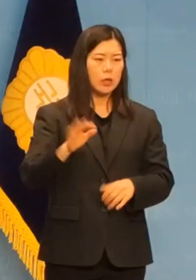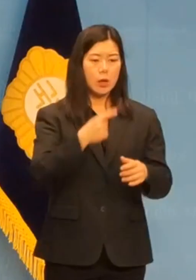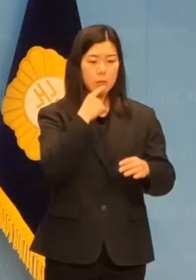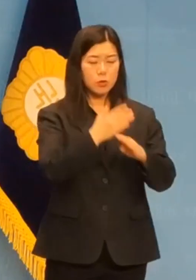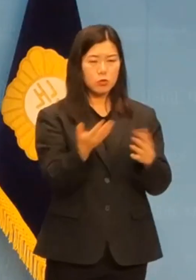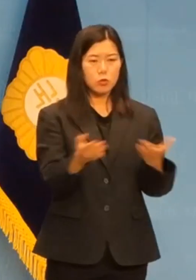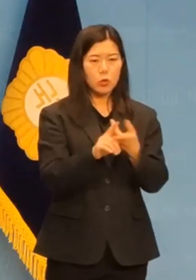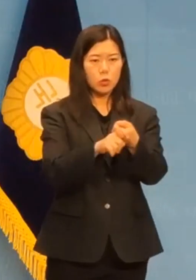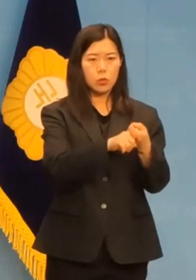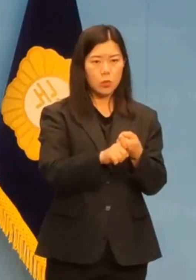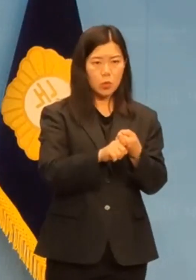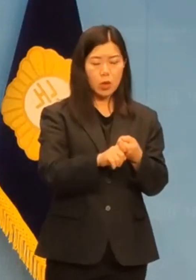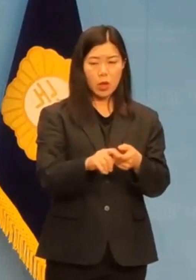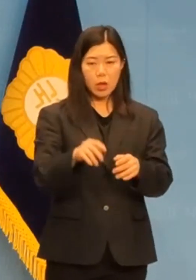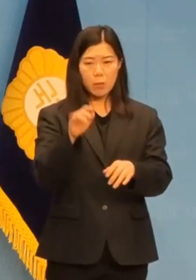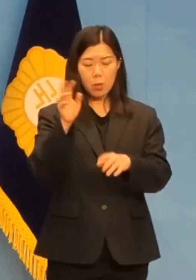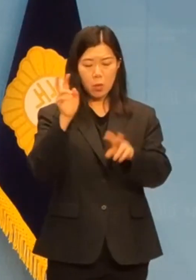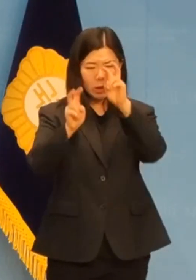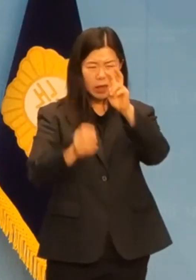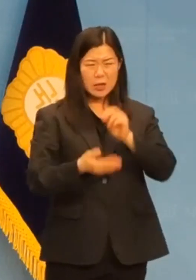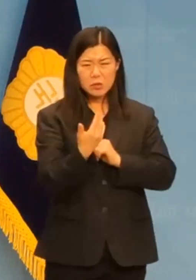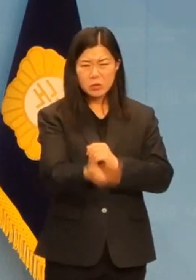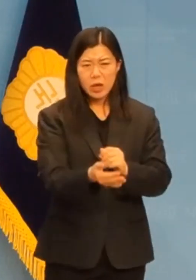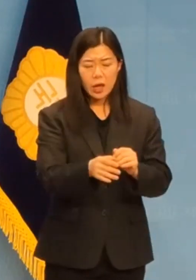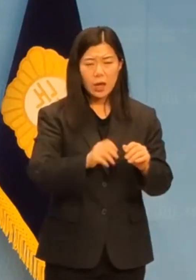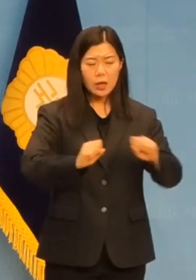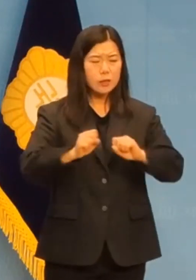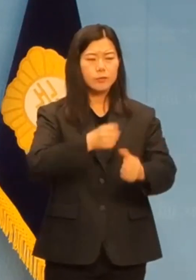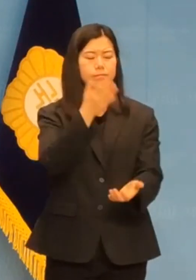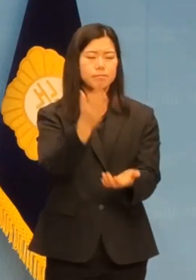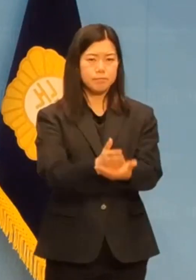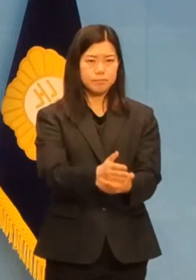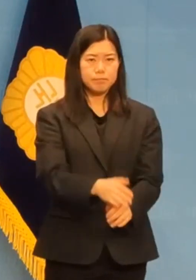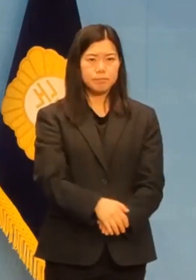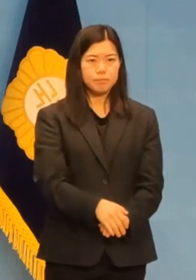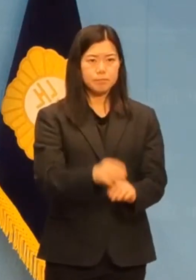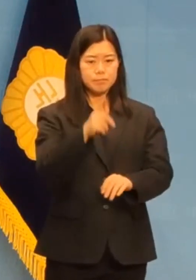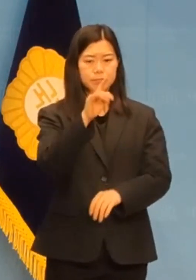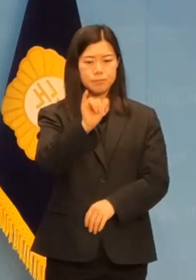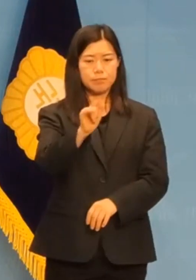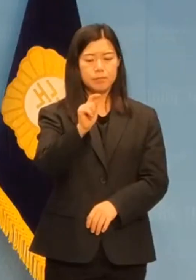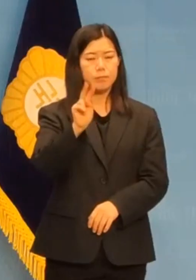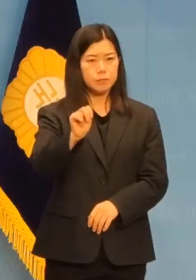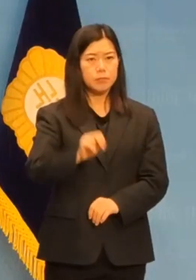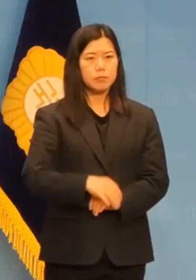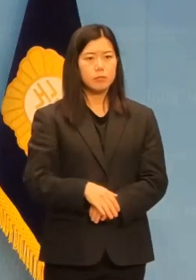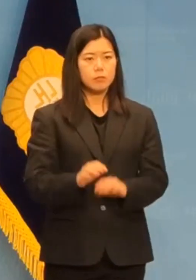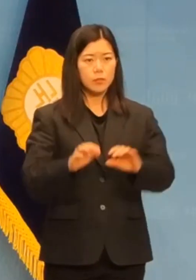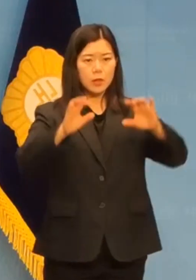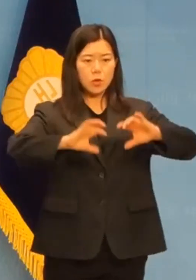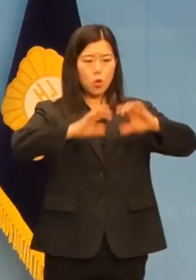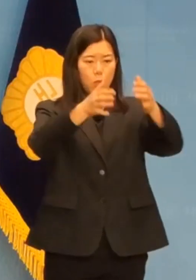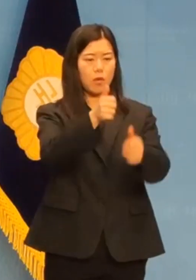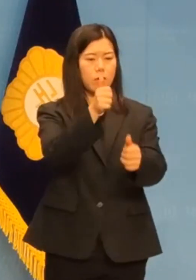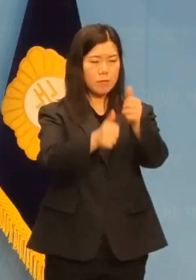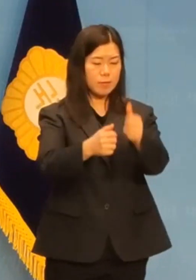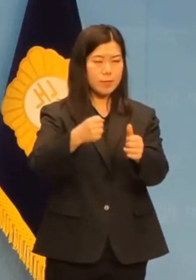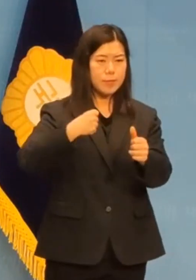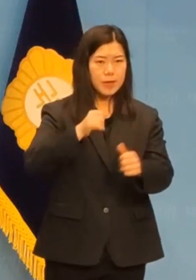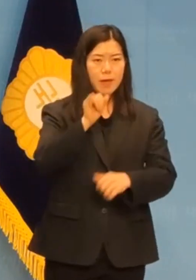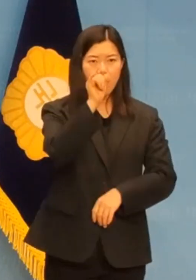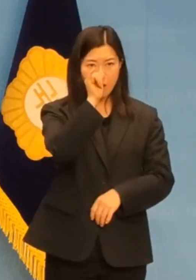상납 행위를 당장 중단하십시오. YTN이 글로벌 경쟁력을